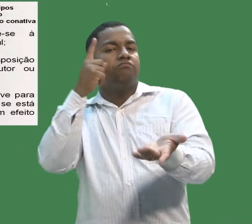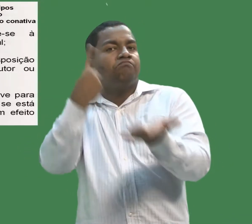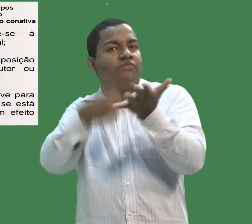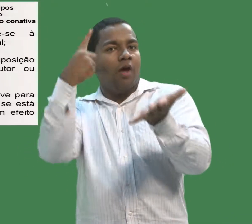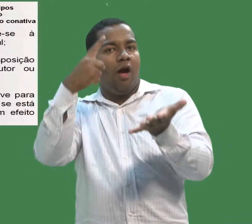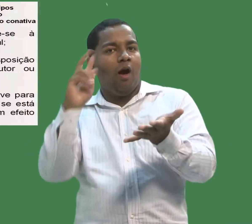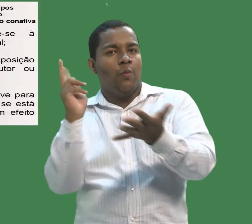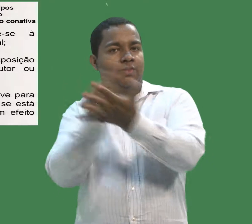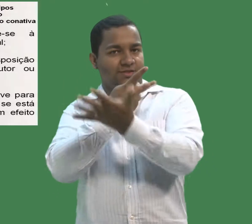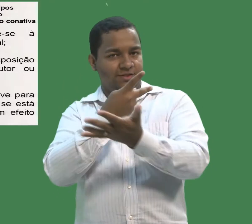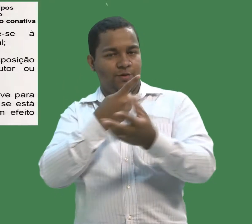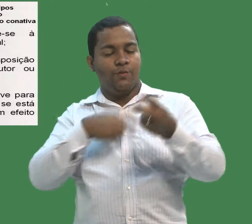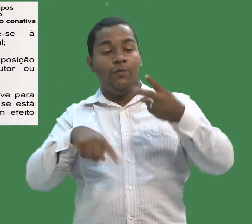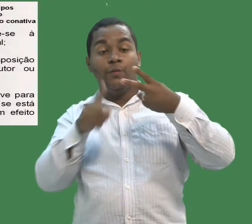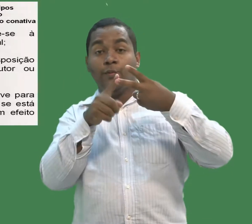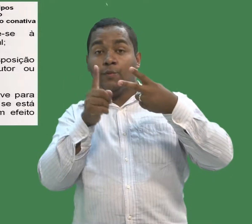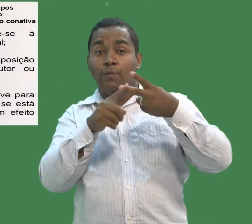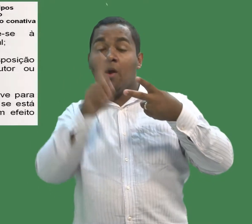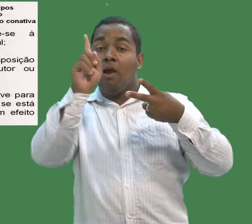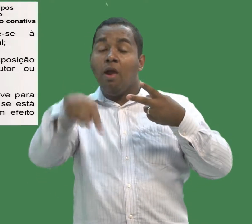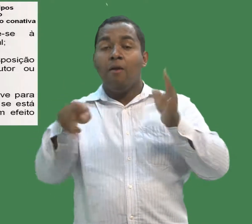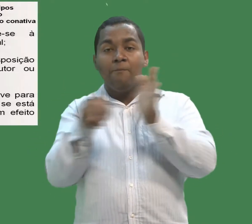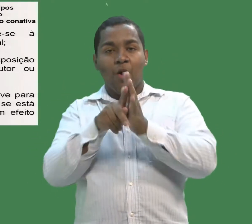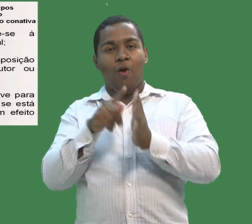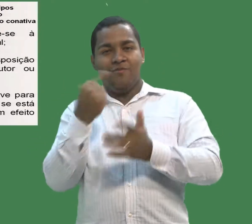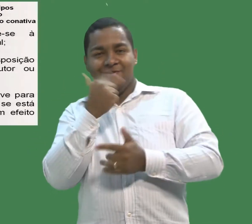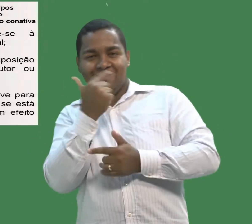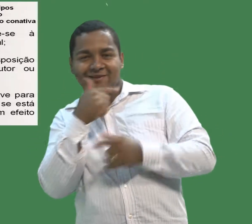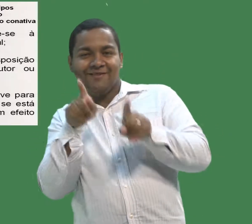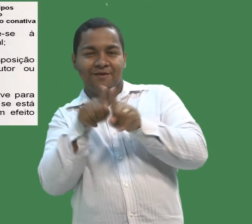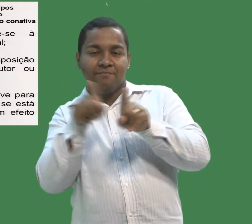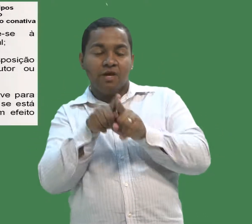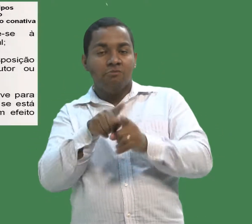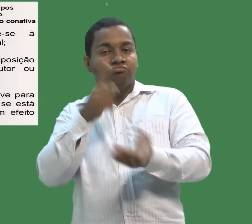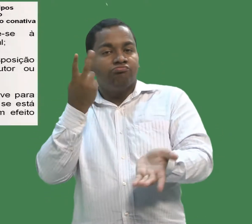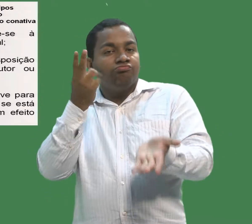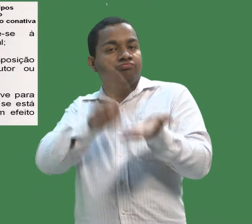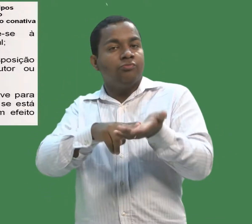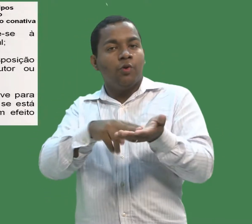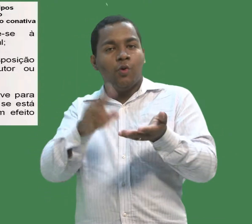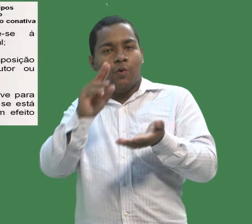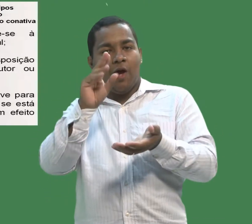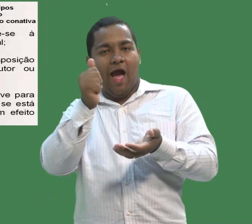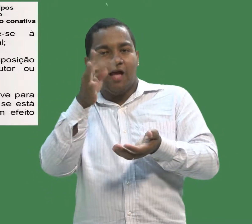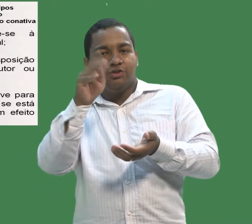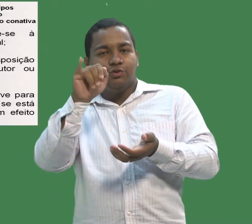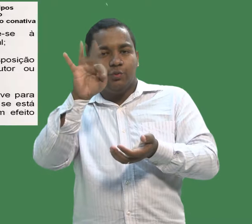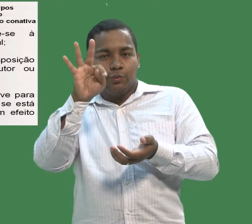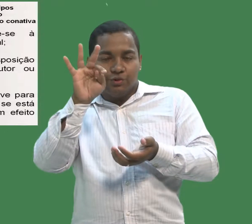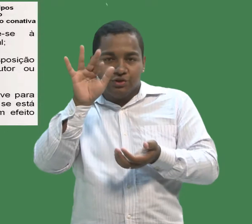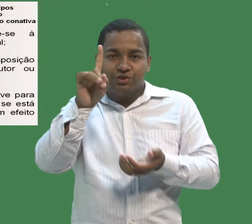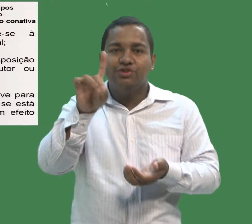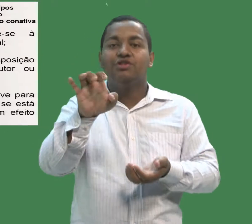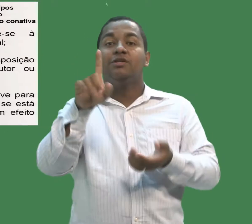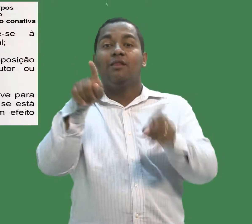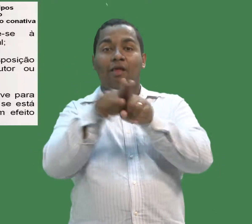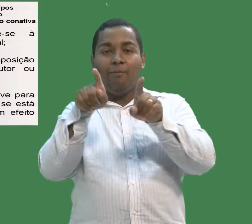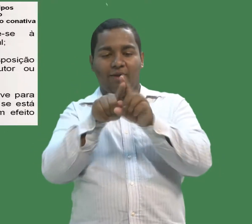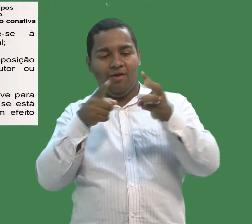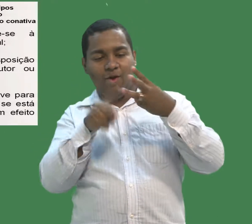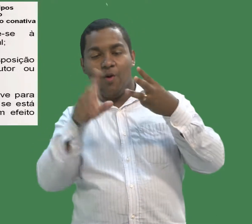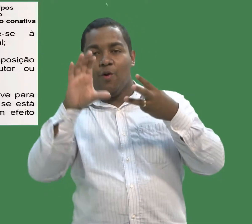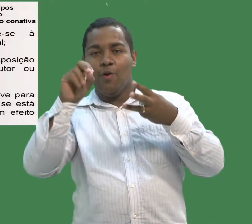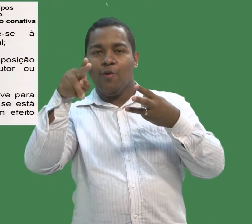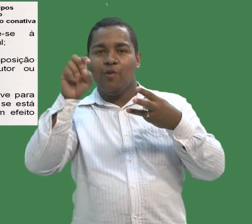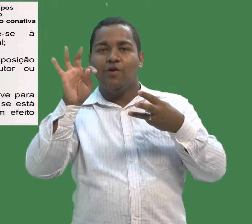ânimo ou atitude do locutor ou escritor. Função conativa, seu uso serve para influenciar a pessoa com quem está se falando,